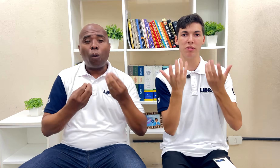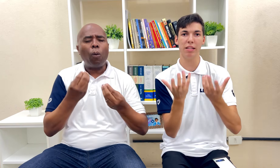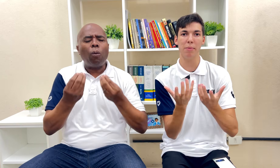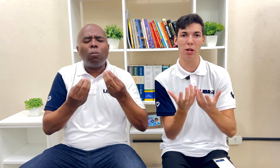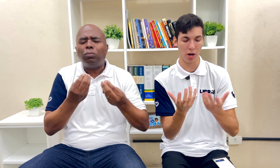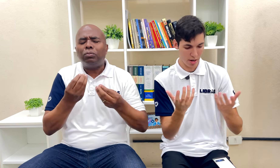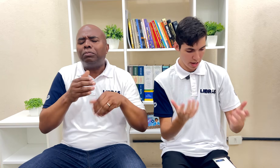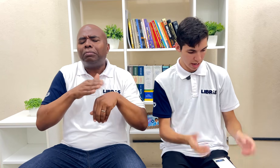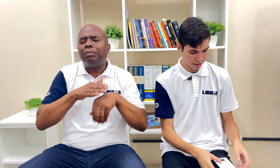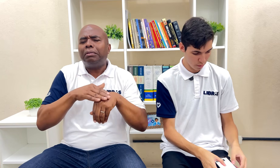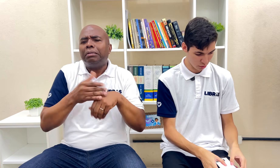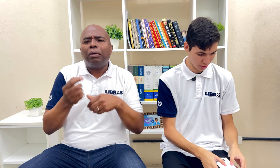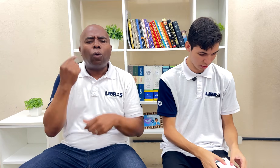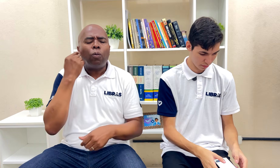entender melhor essa música.